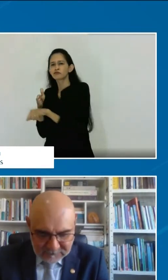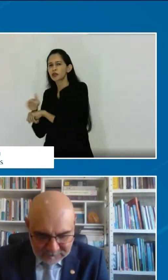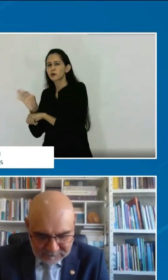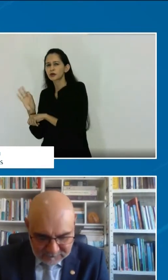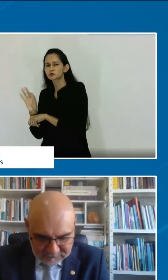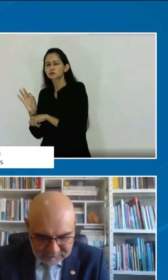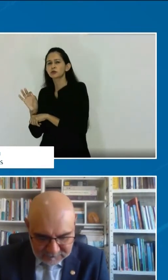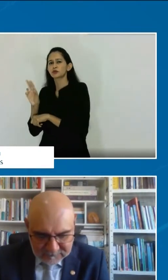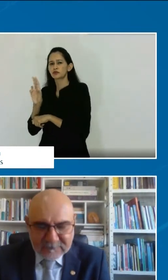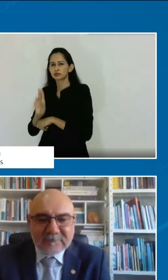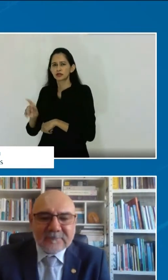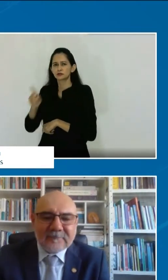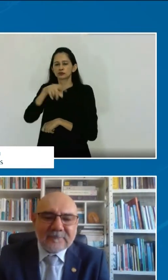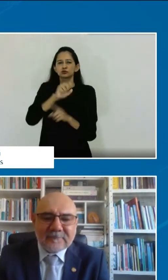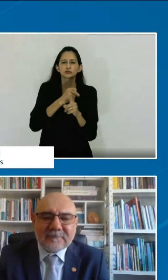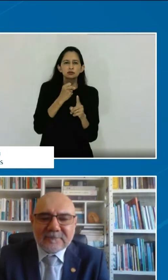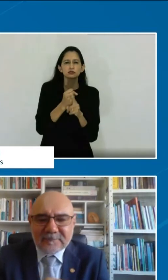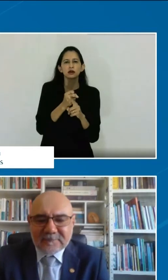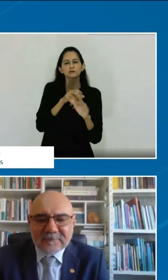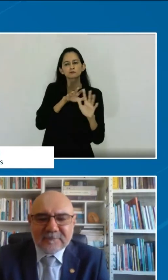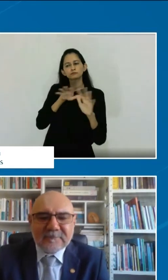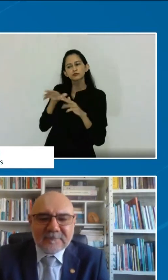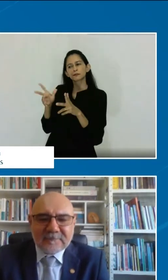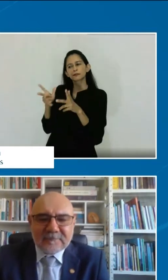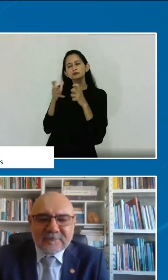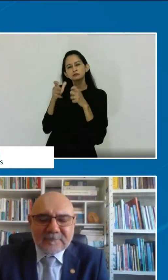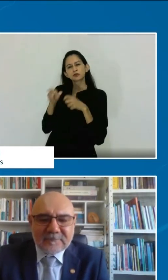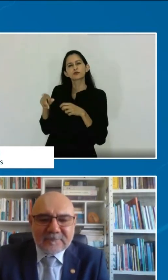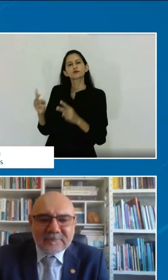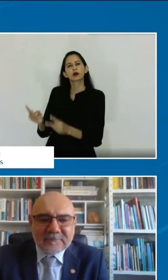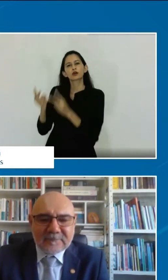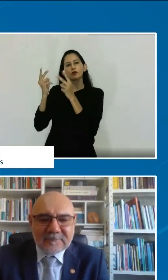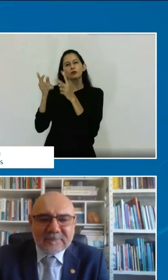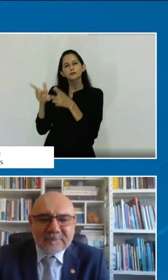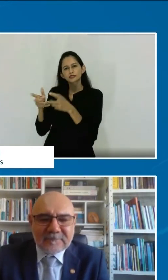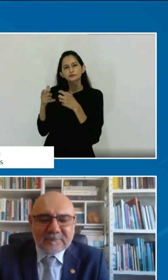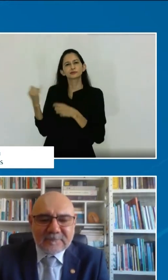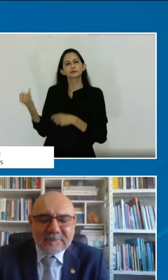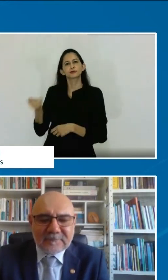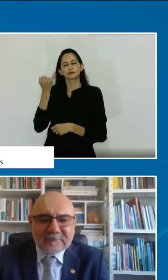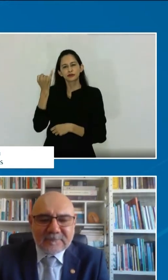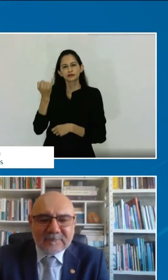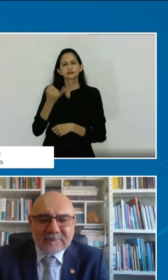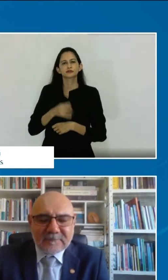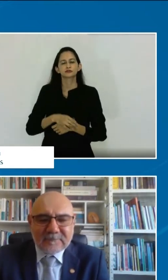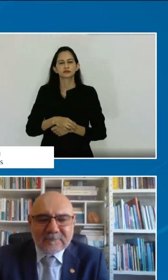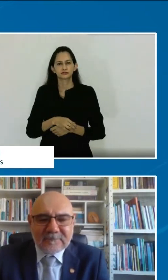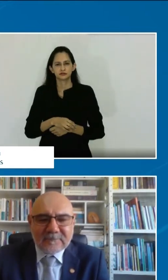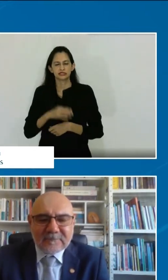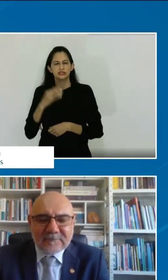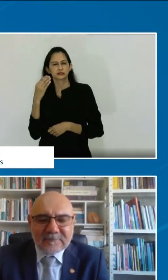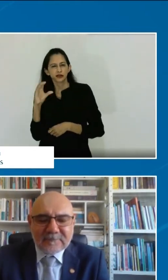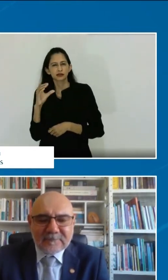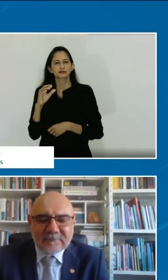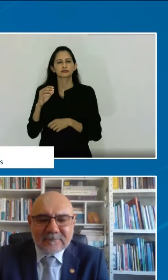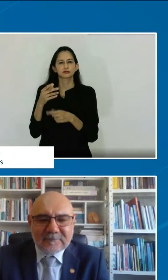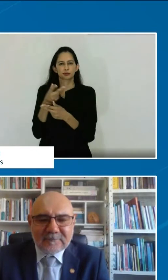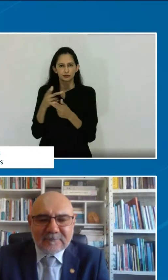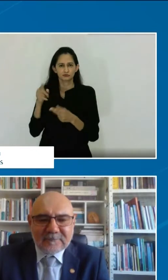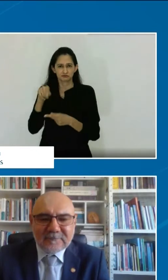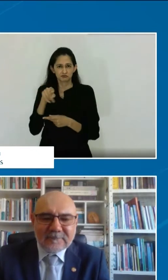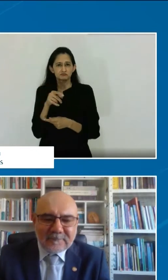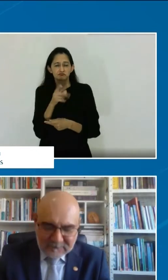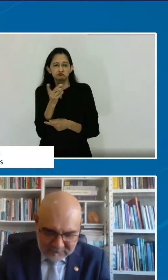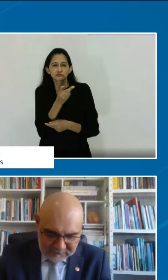universidade com outros olhos ou a valorizar mais? Isso pode refletir na valorização da ciência e da universidade? Professor